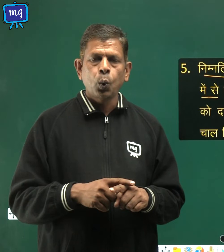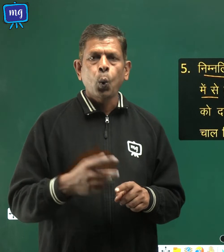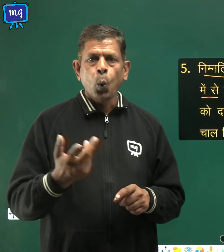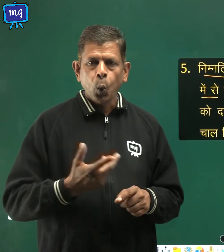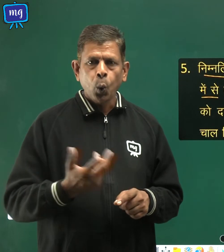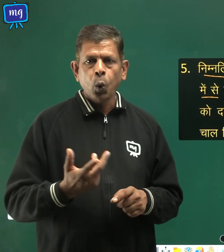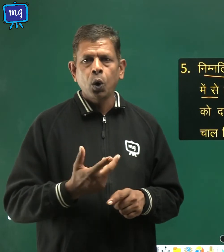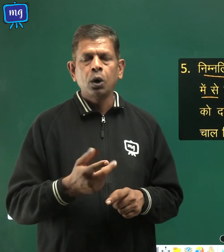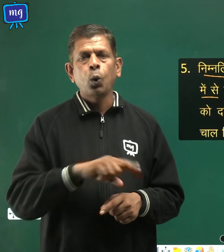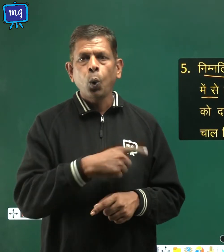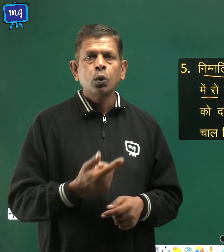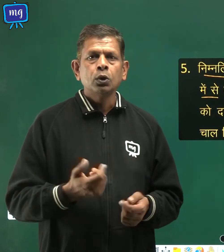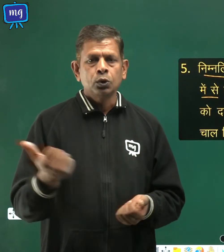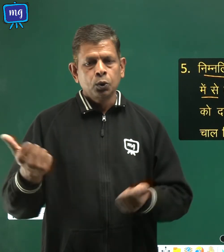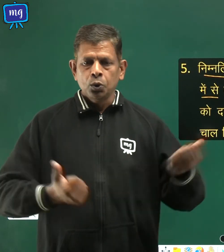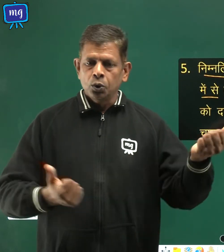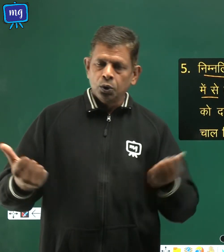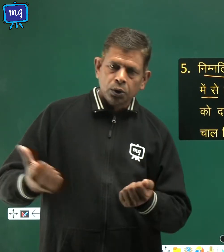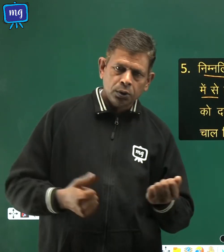कौन उस ट्रक की